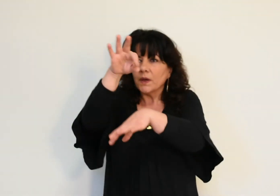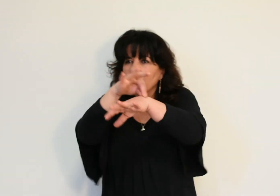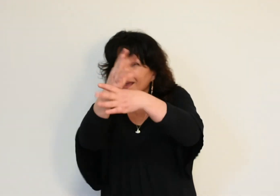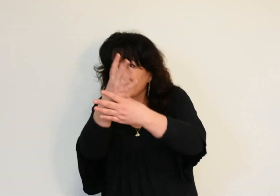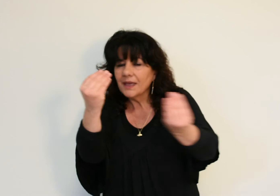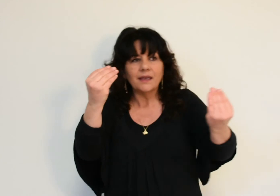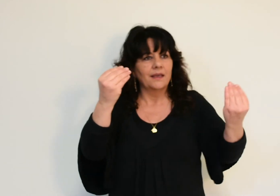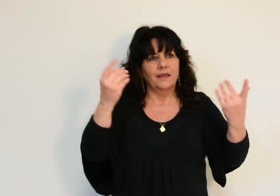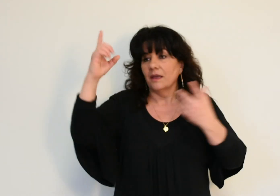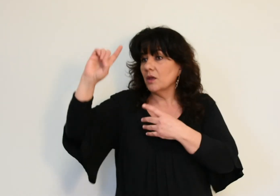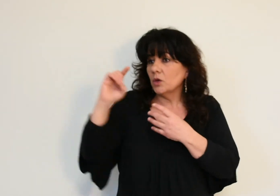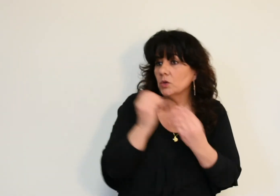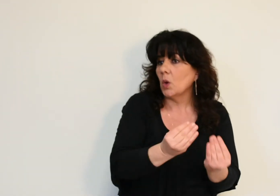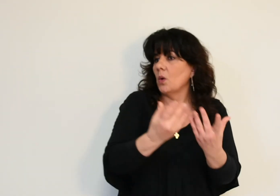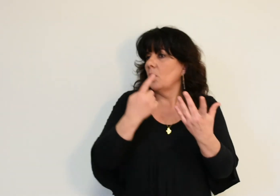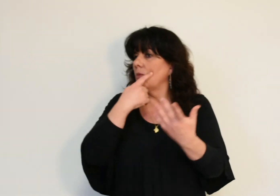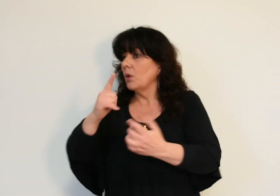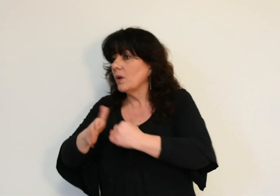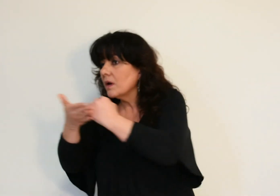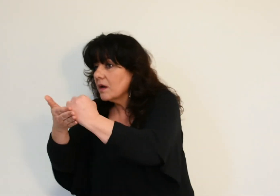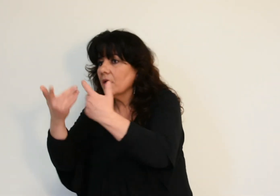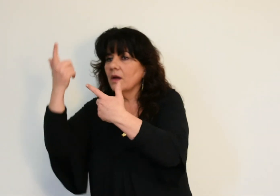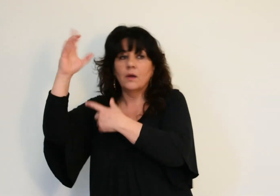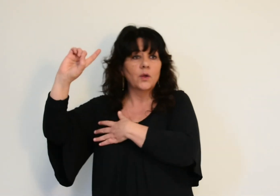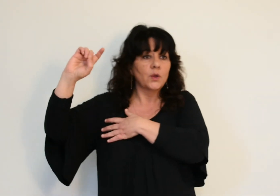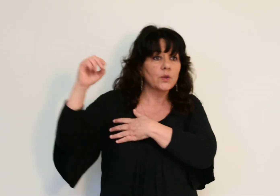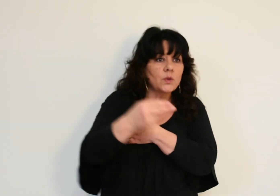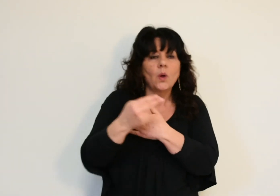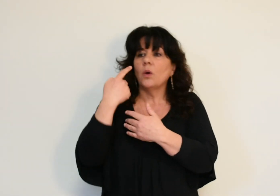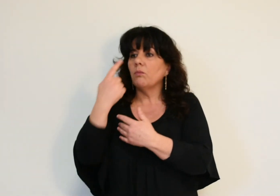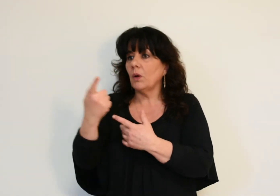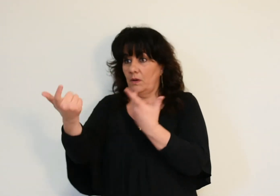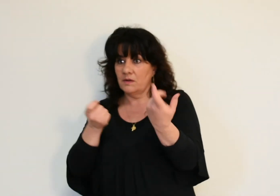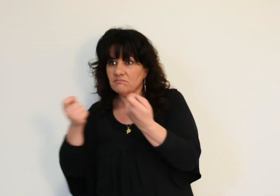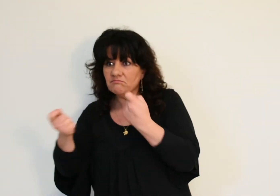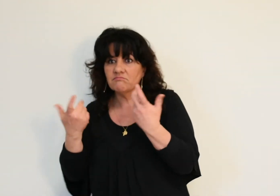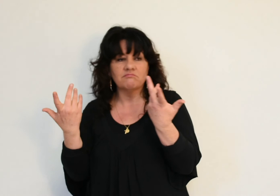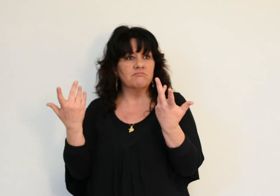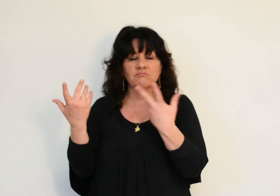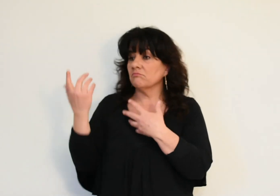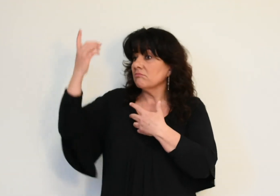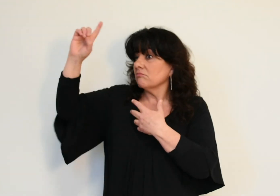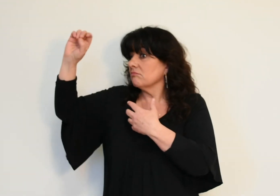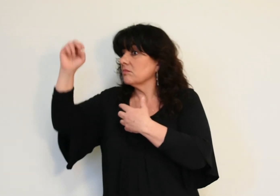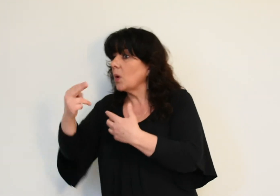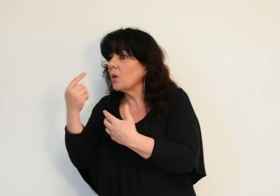d'assistance, de gouvernement, le don de parler diverses langues